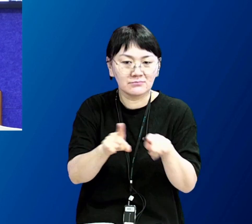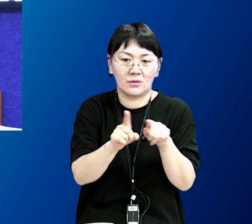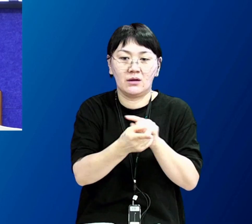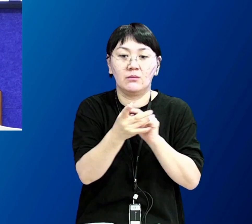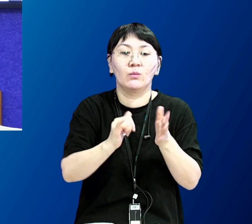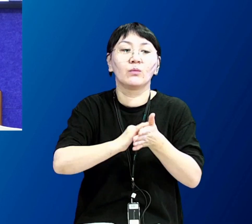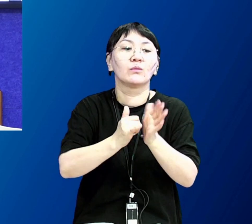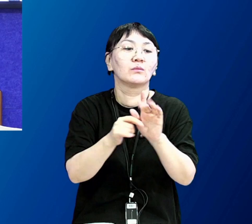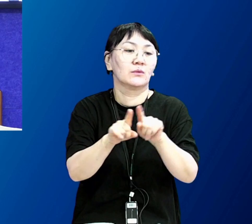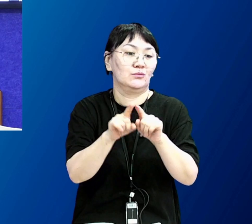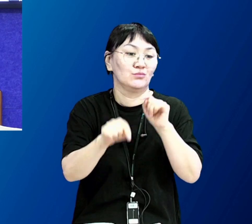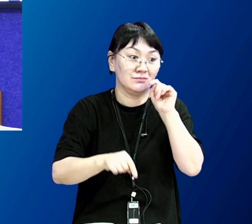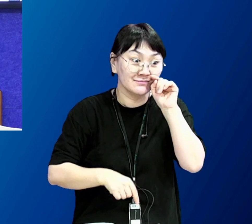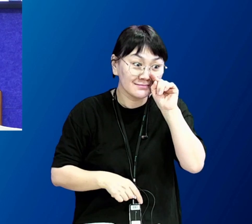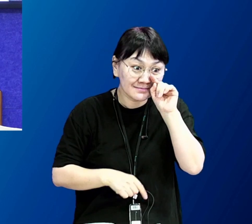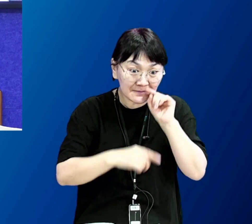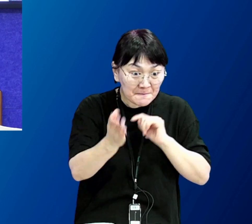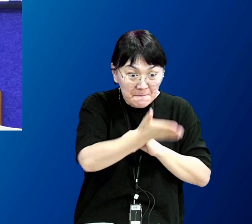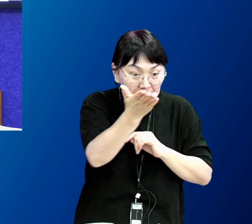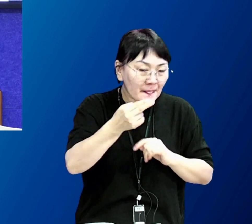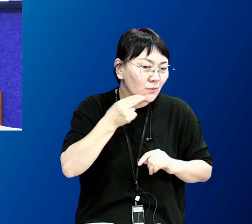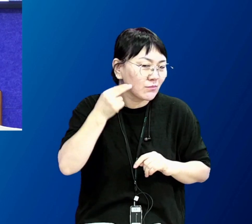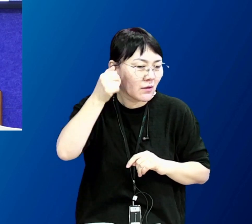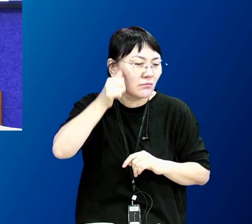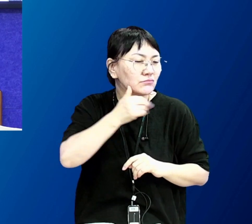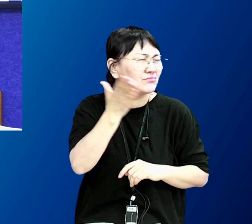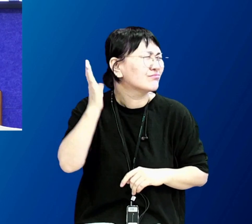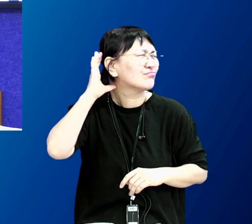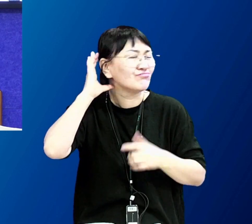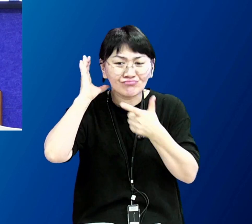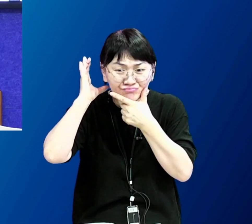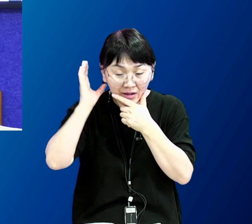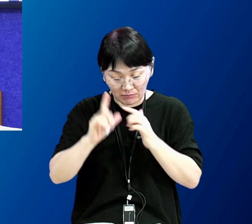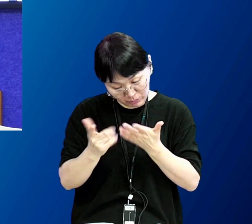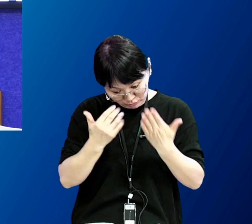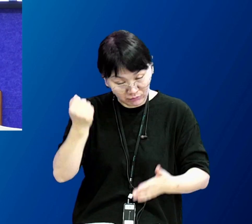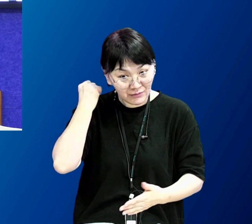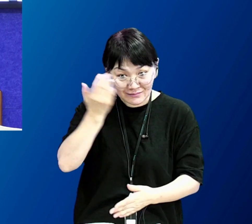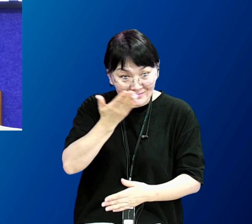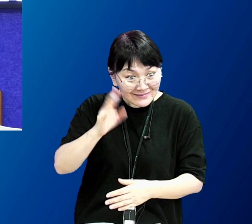дүүс сонсож чадахгүй ч уншиж чадна үстэй.